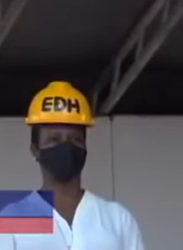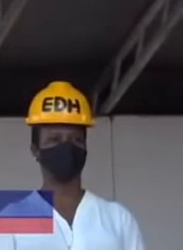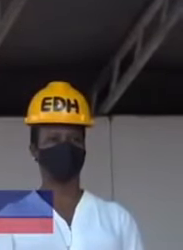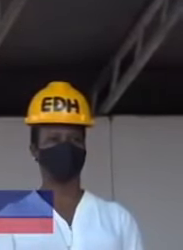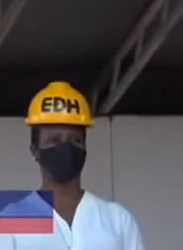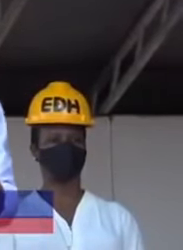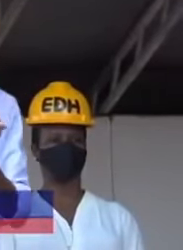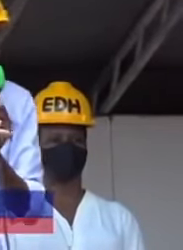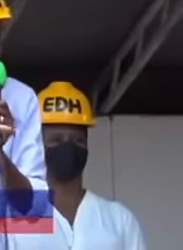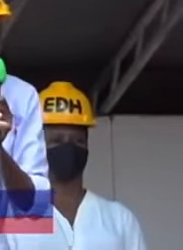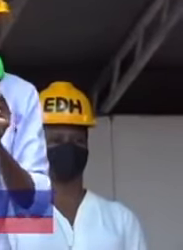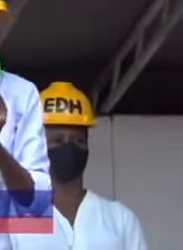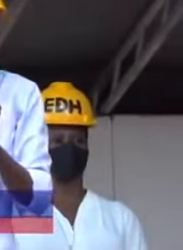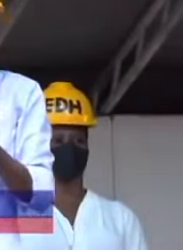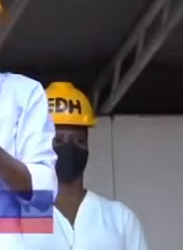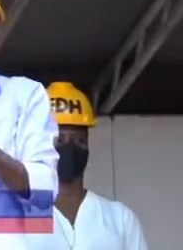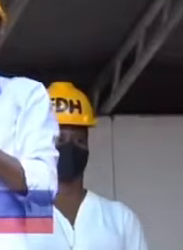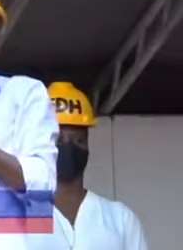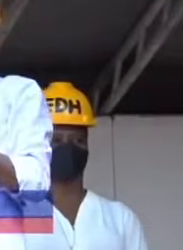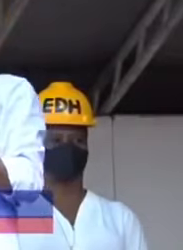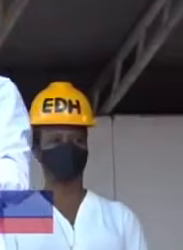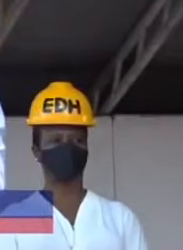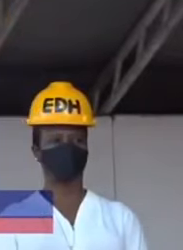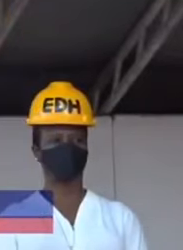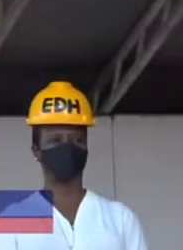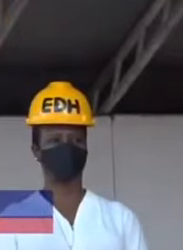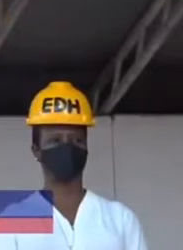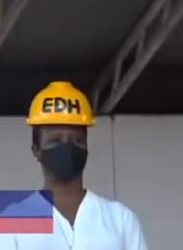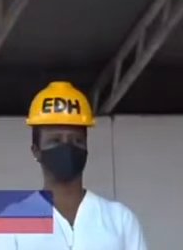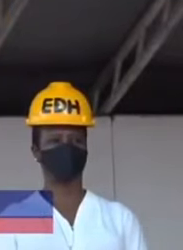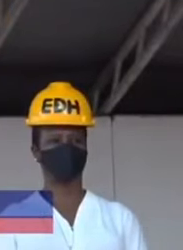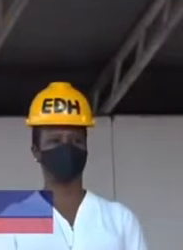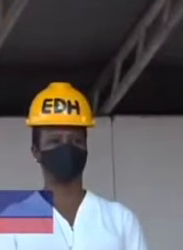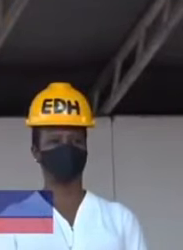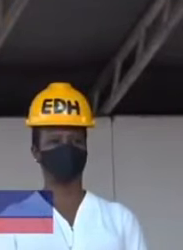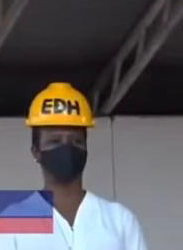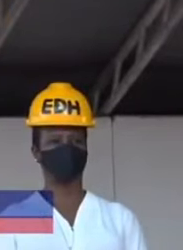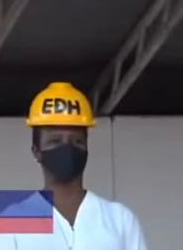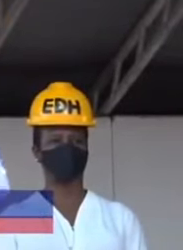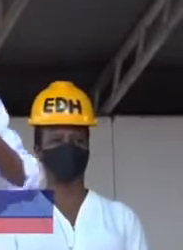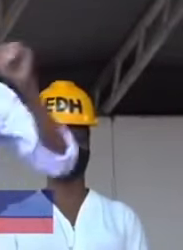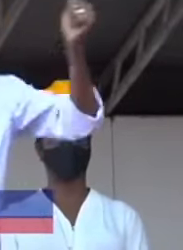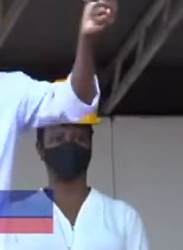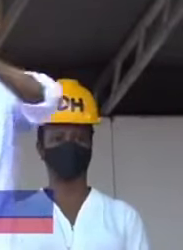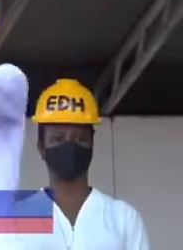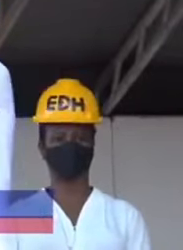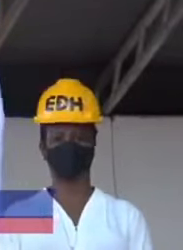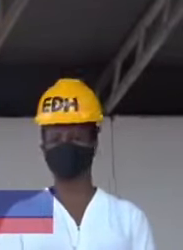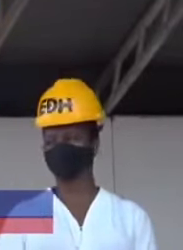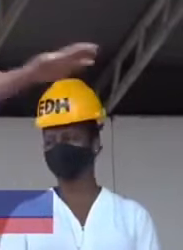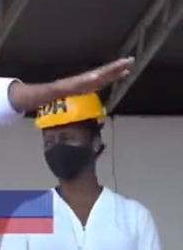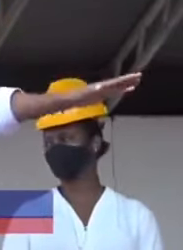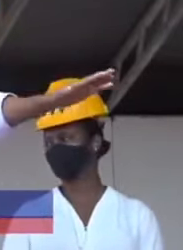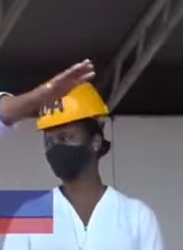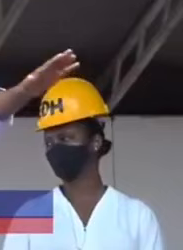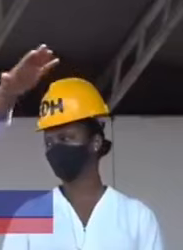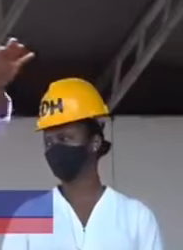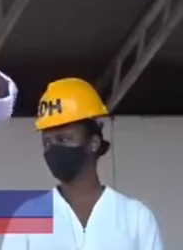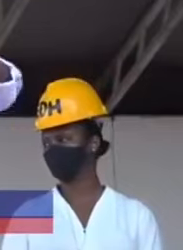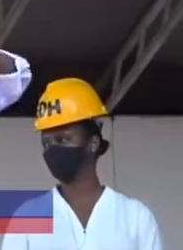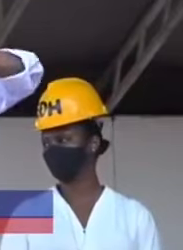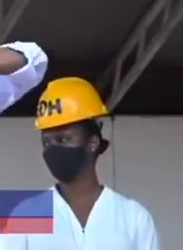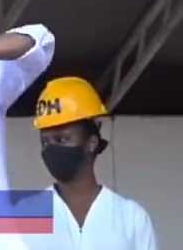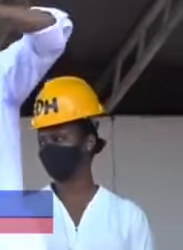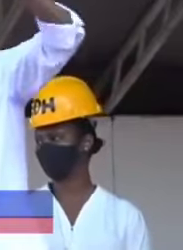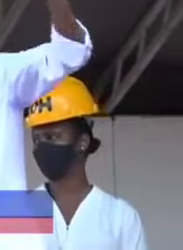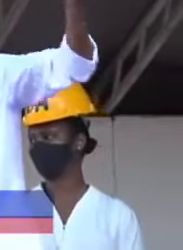là, commence fin août, pour le fini, septembre, octobre, novembre, décembre, janvier, février, août, ça finit net. Ça veut